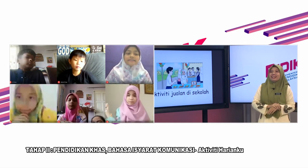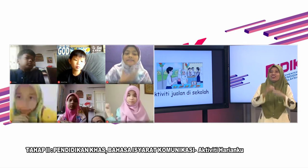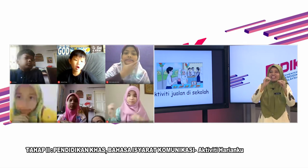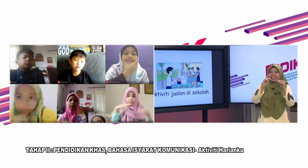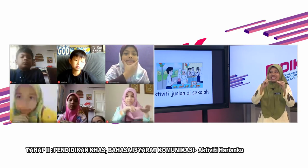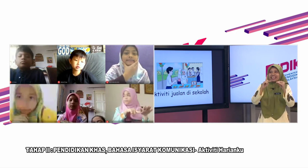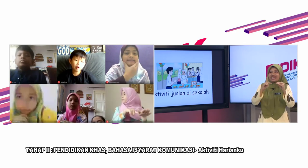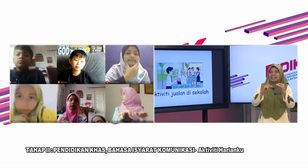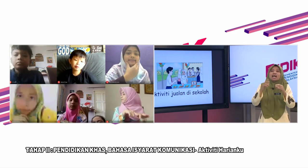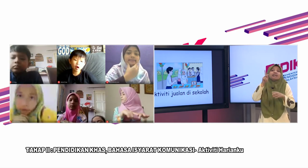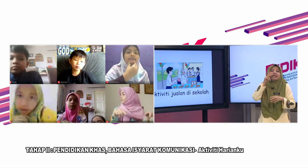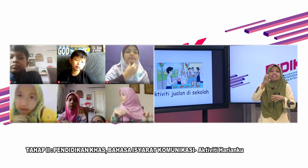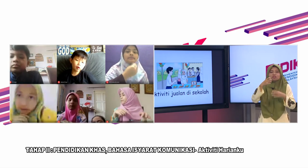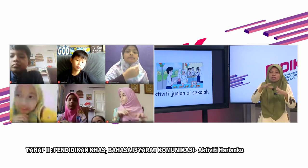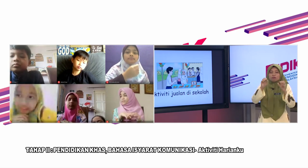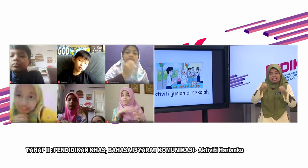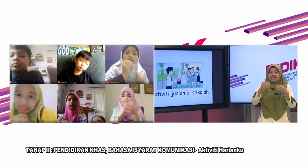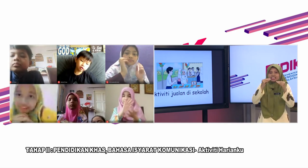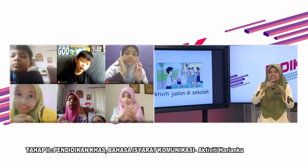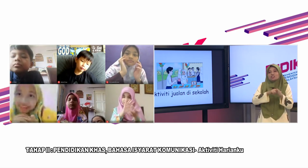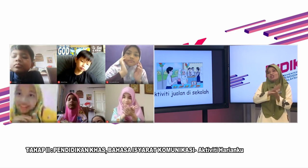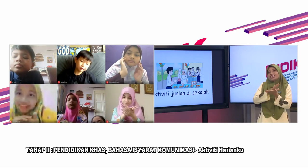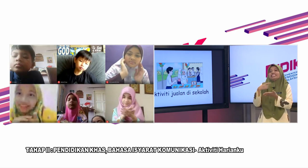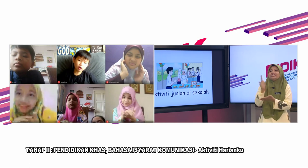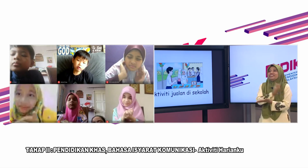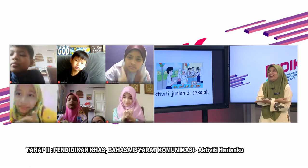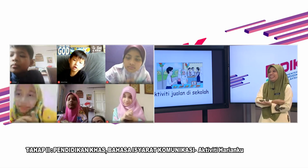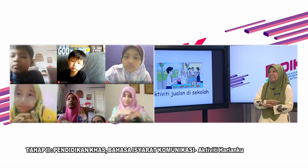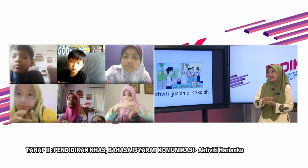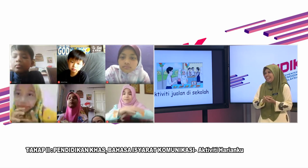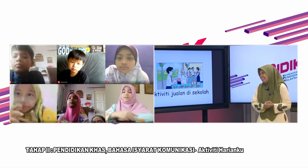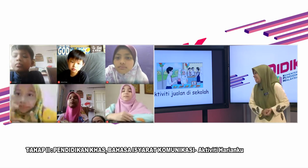sekolah. Okey. Kak Ellie sudah boleh ajar di sekolah kita.